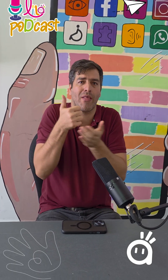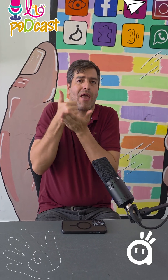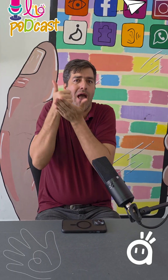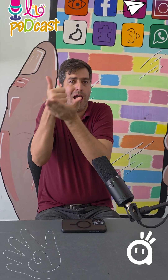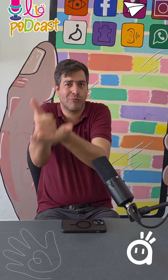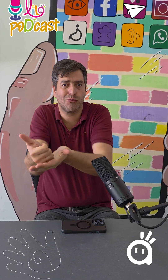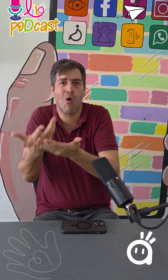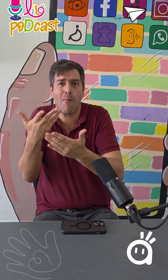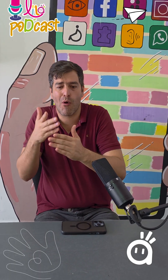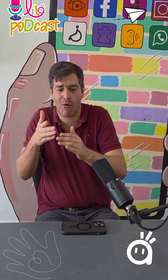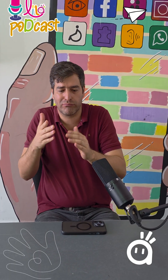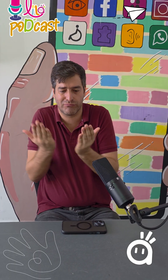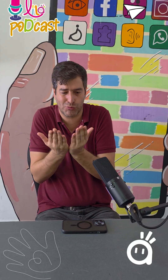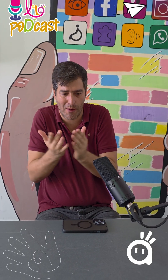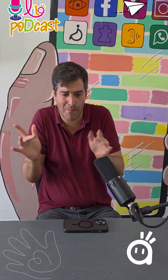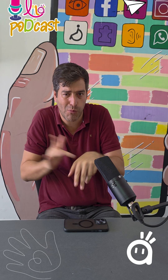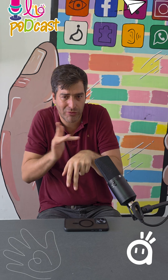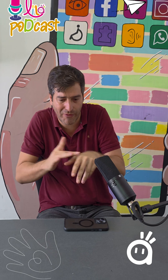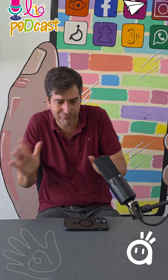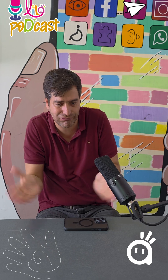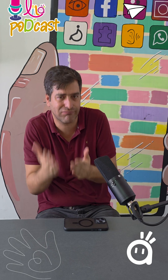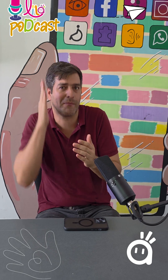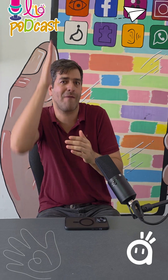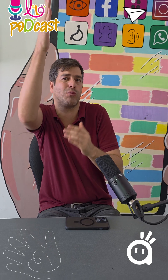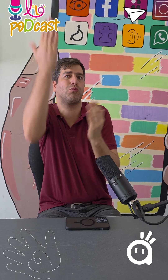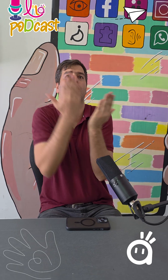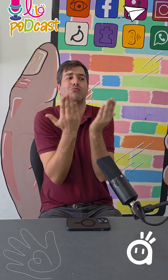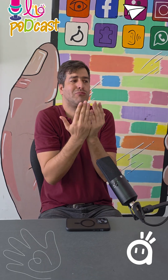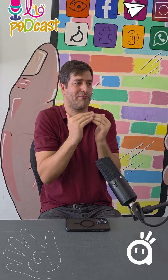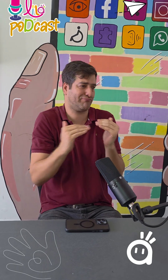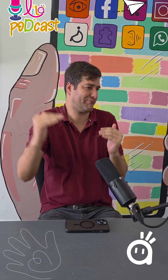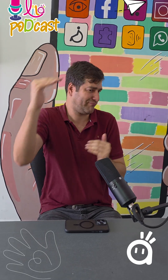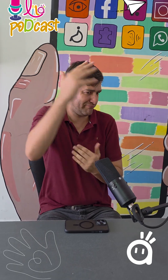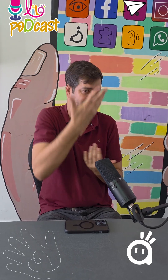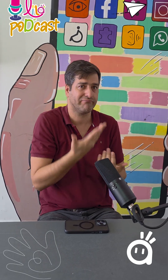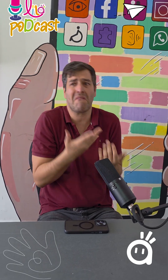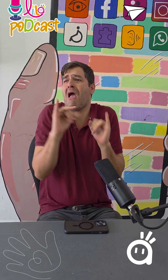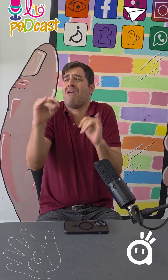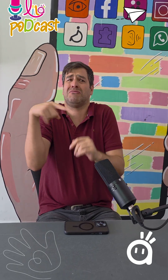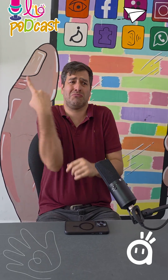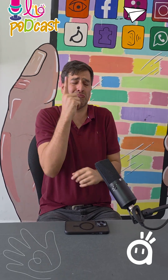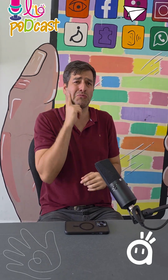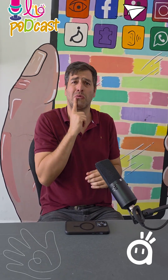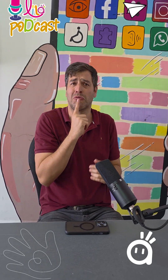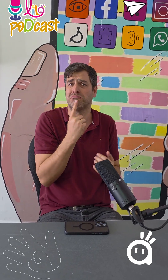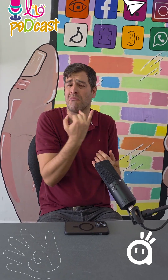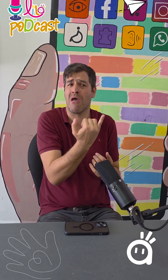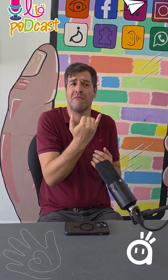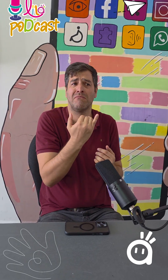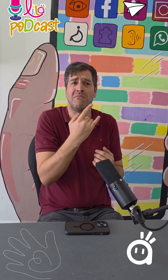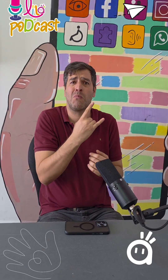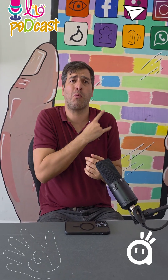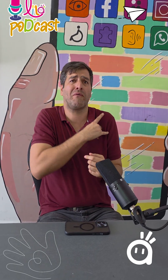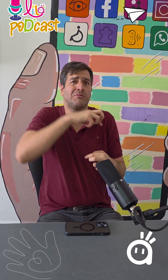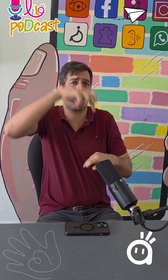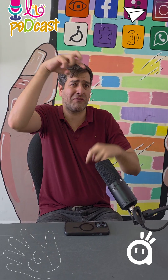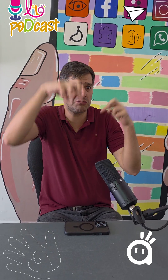una educación formal, a una educación accesible, bilingüe, y que hoy por hoy tienen las oportunidades de hacerlo. Y que hoy por hoy